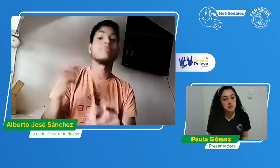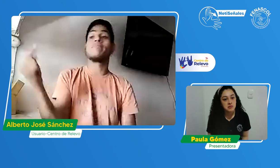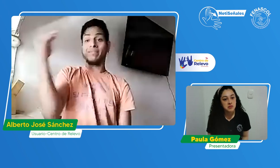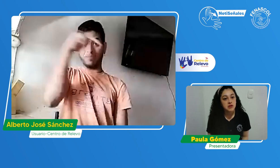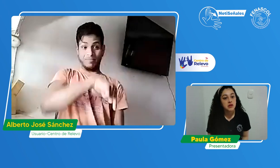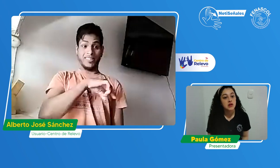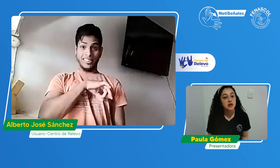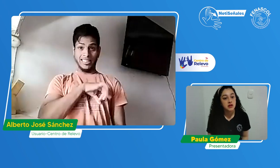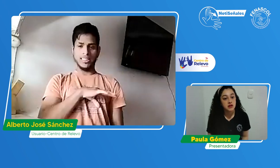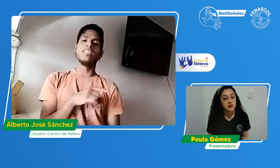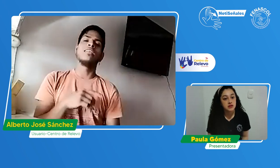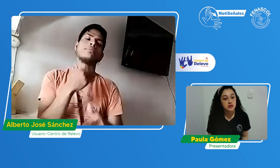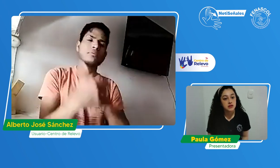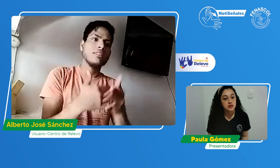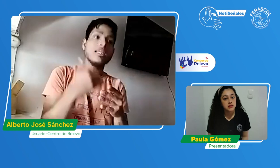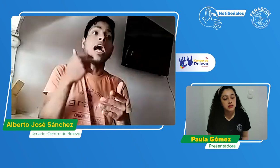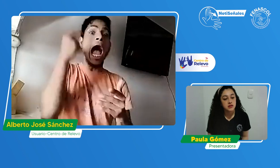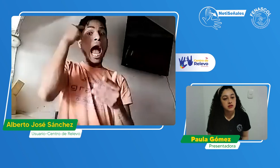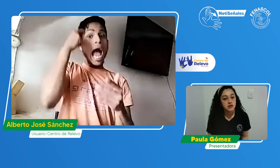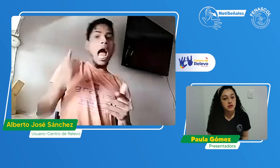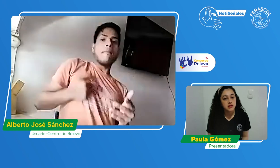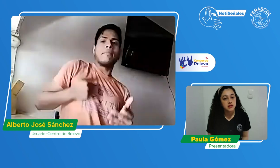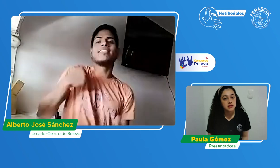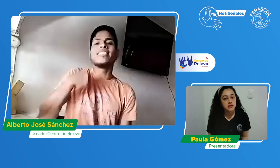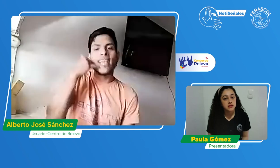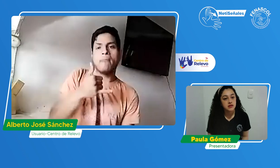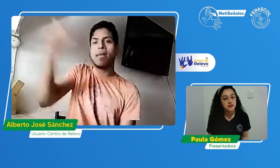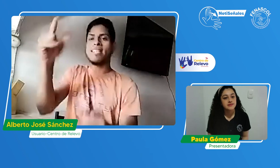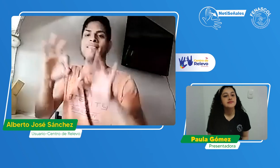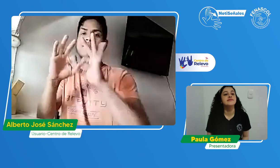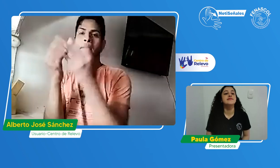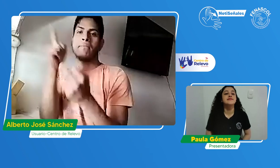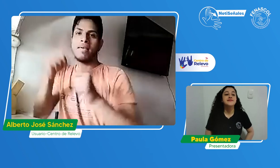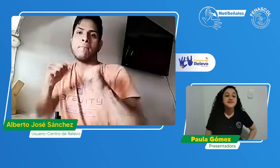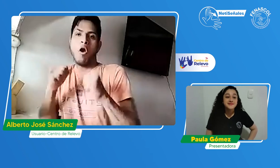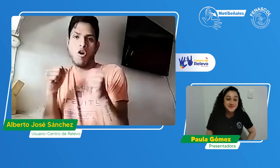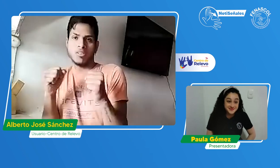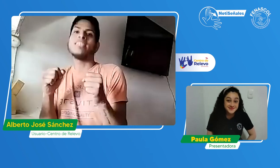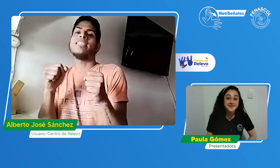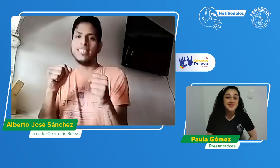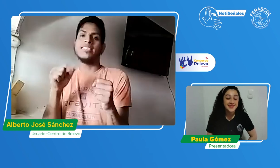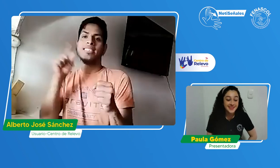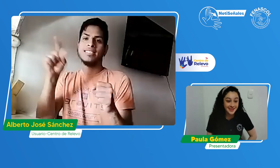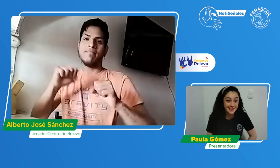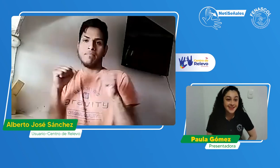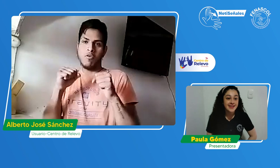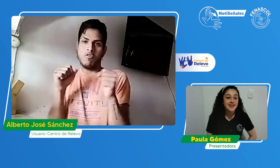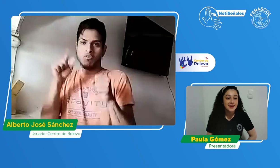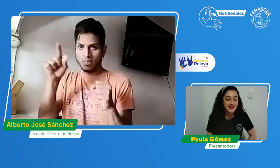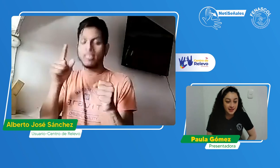un tiempo después de que llegué recordé al centro de relevo para llamar a mi familia que vive en Bogotá